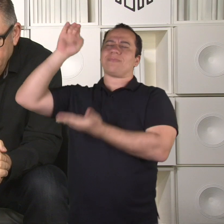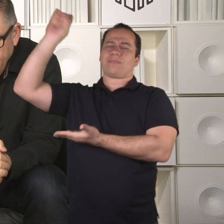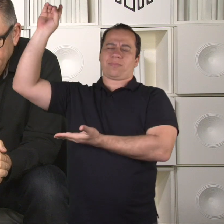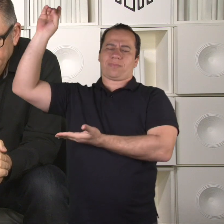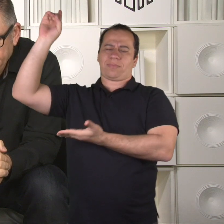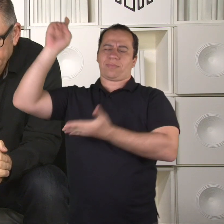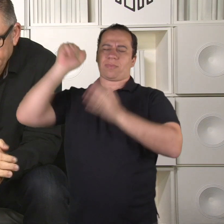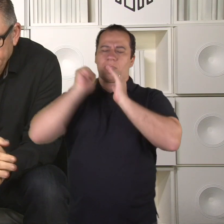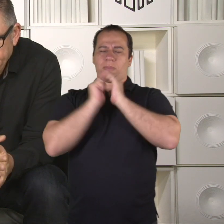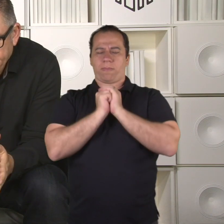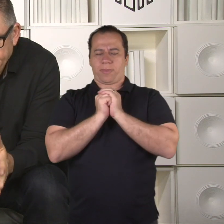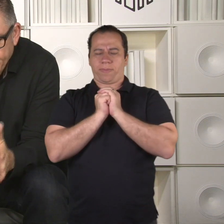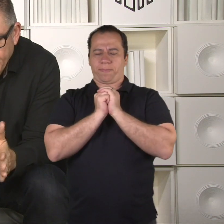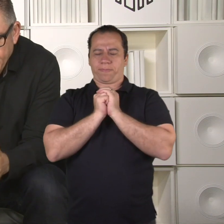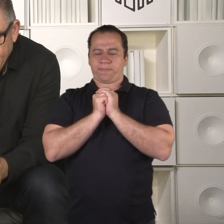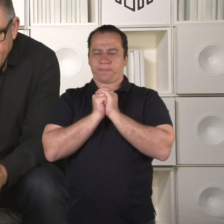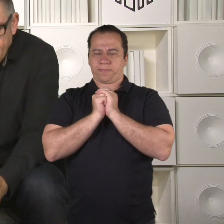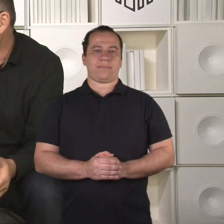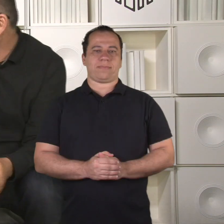Amém.